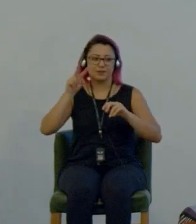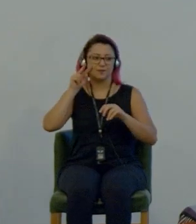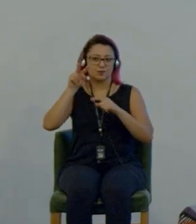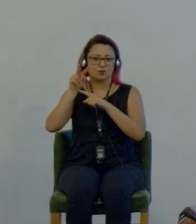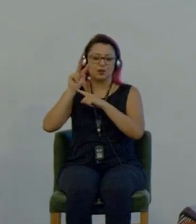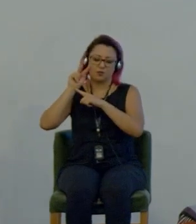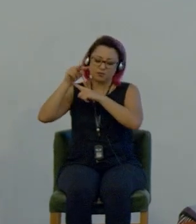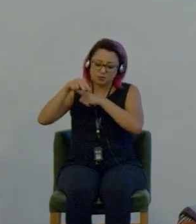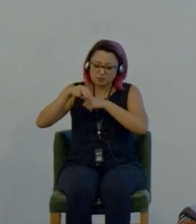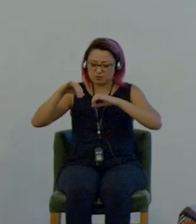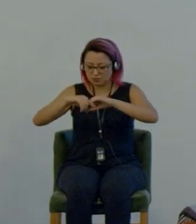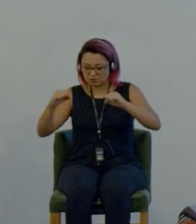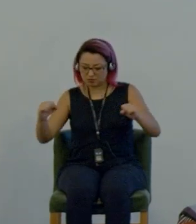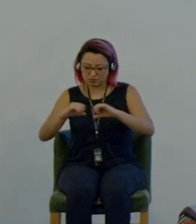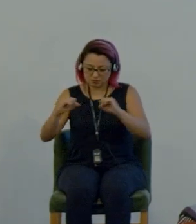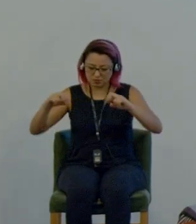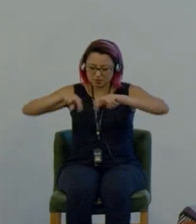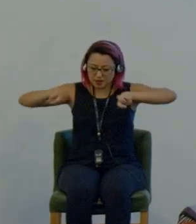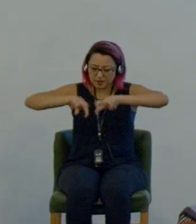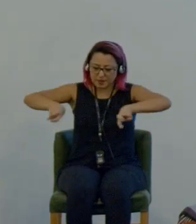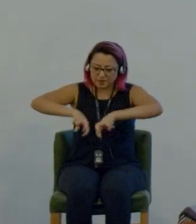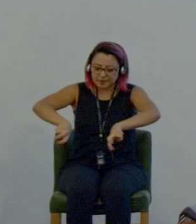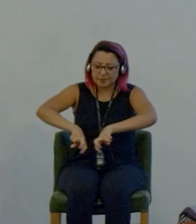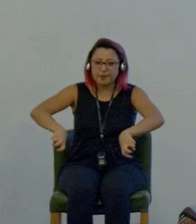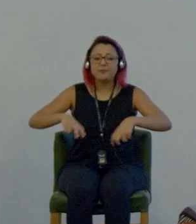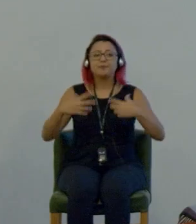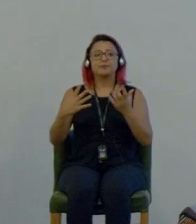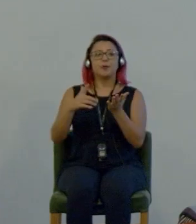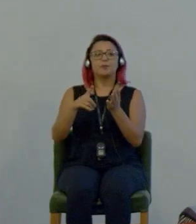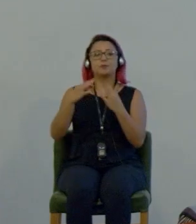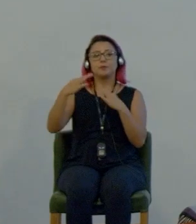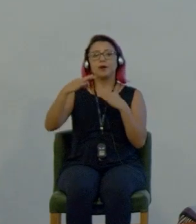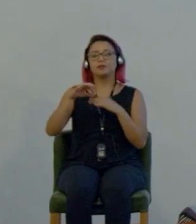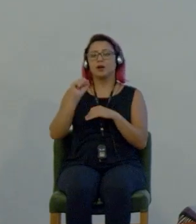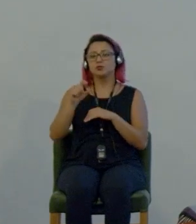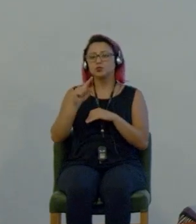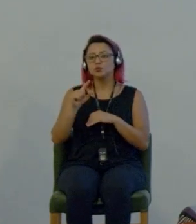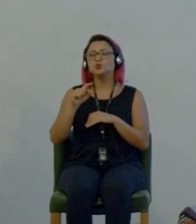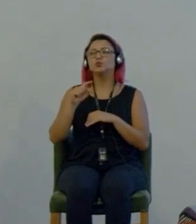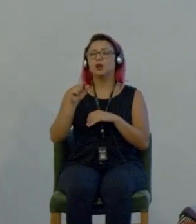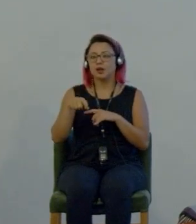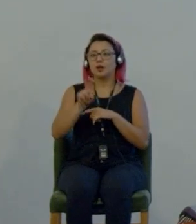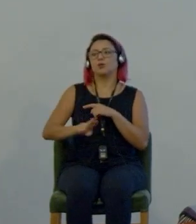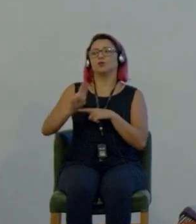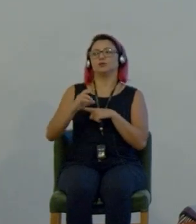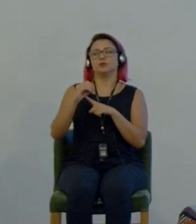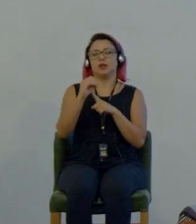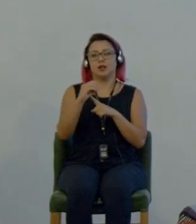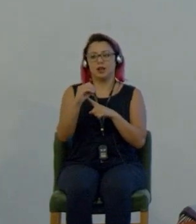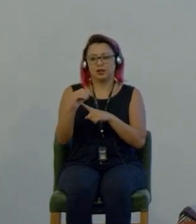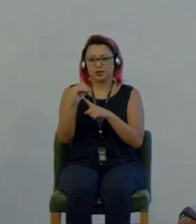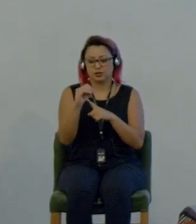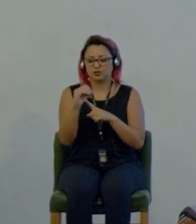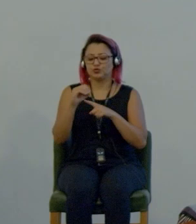les pages en bleu de Terraforma sont les pages lentilles, si vous voulez, sont les pages outils, et